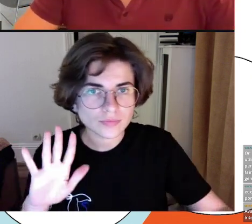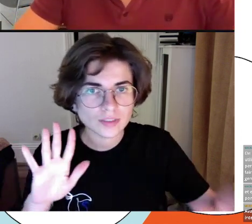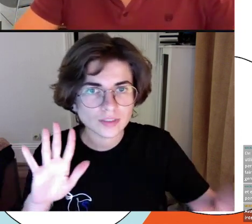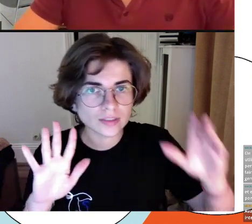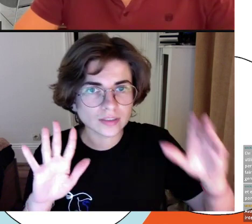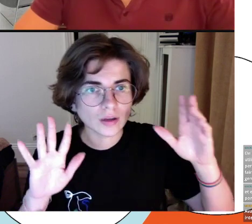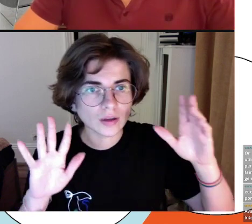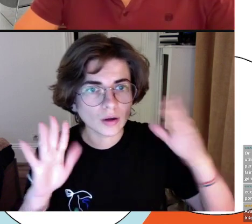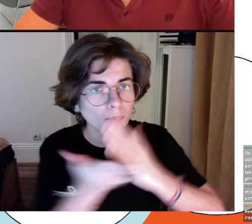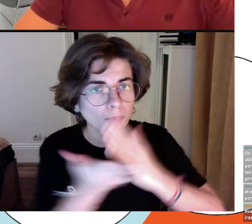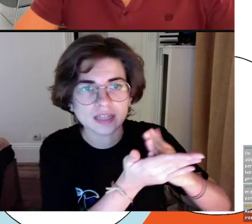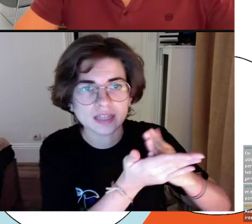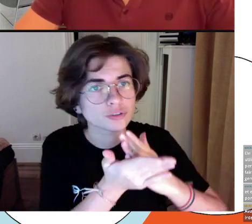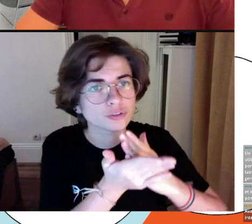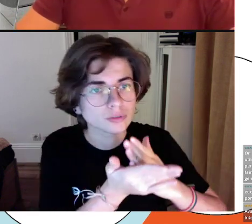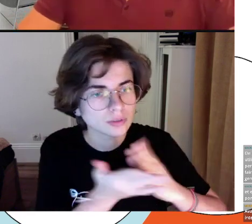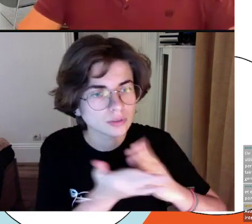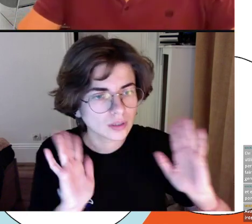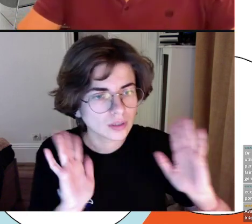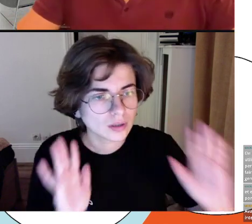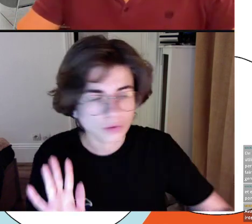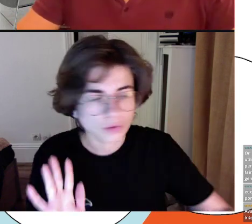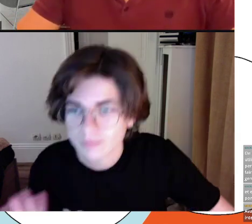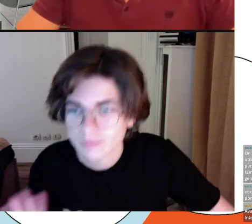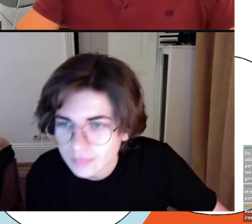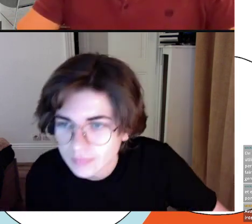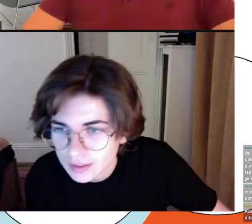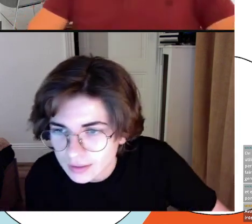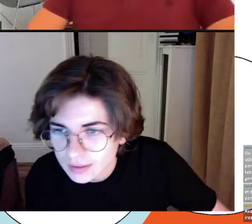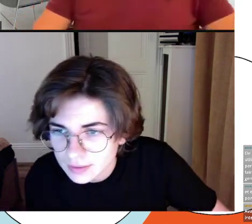et un partage. Voilà.